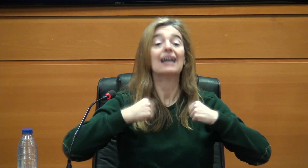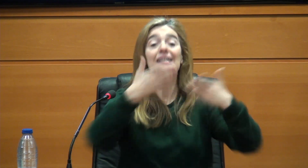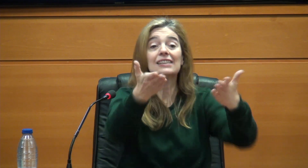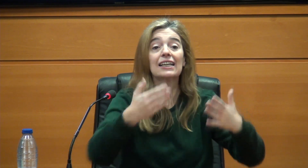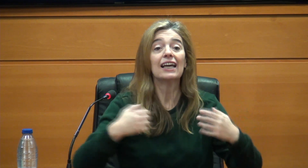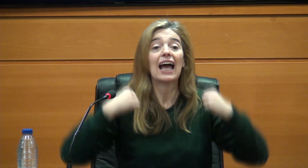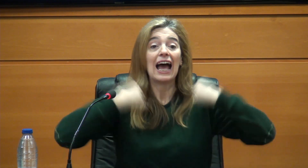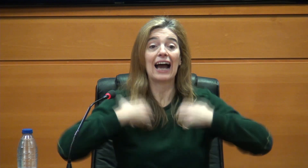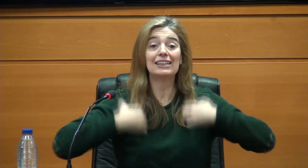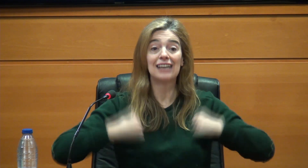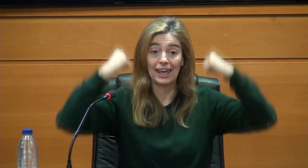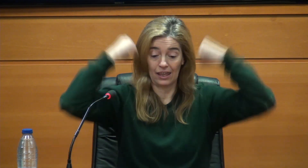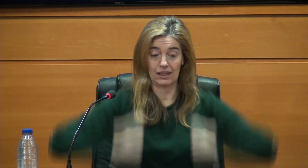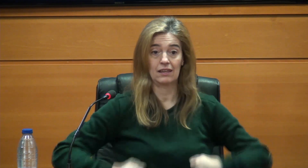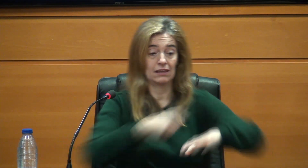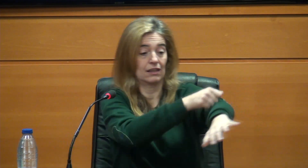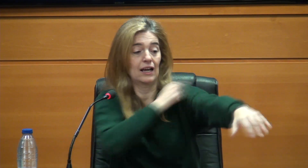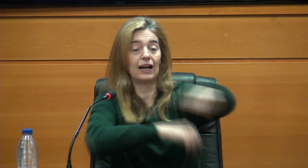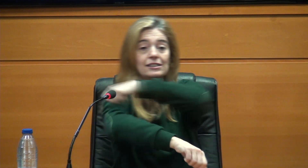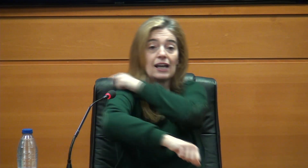y Galicia García